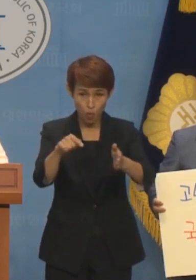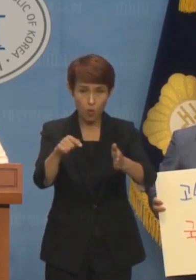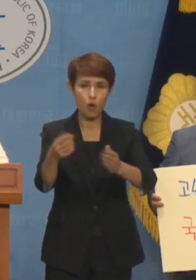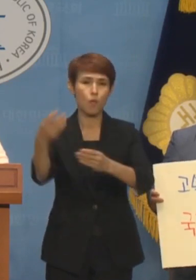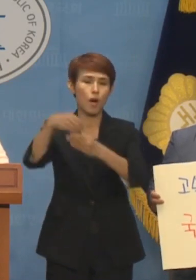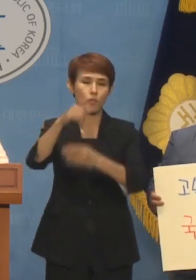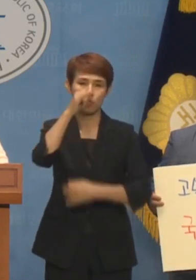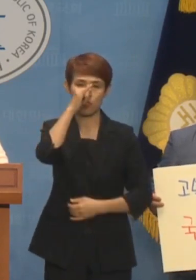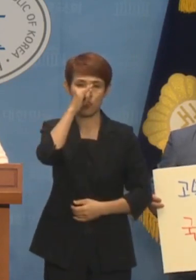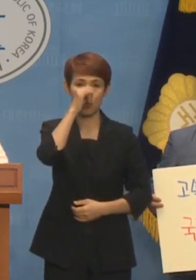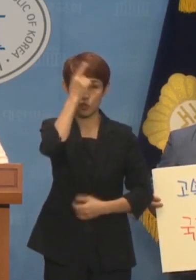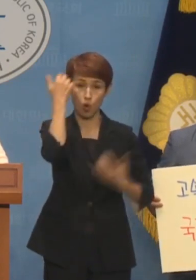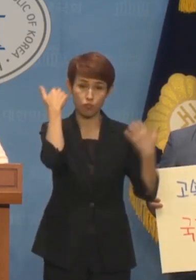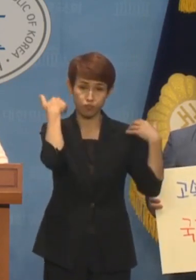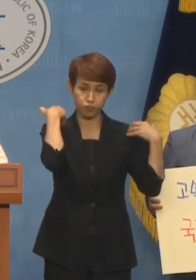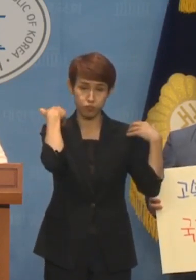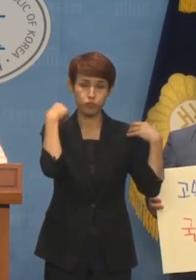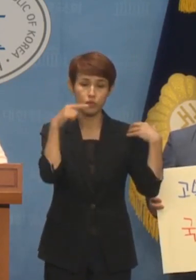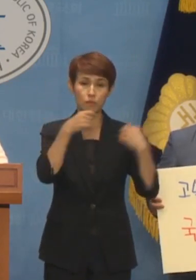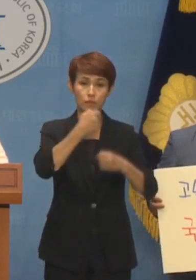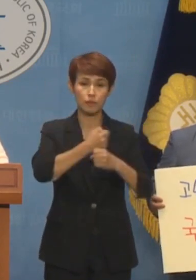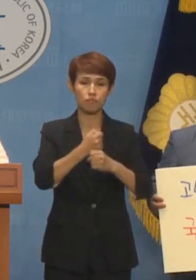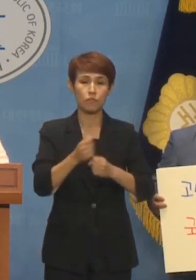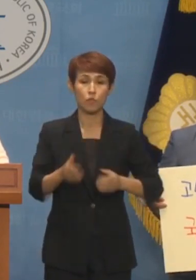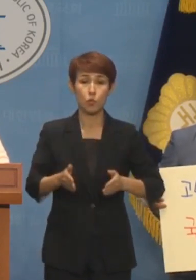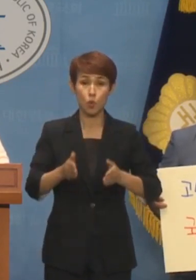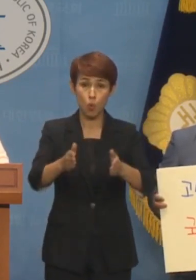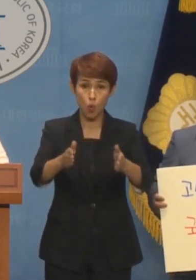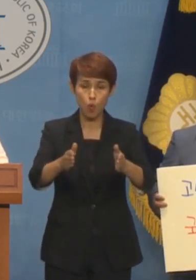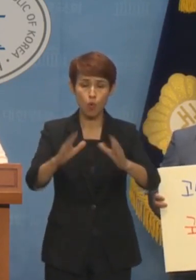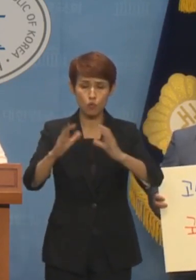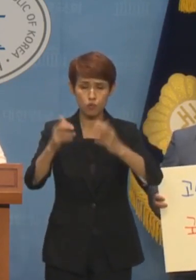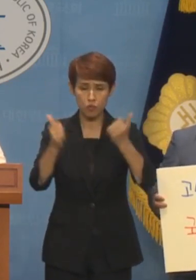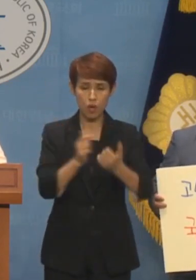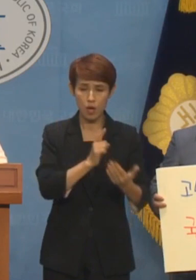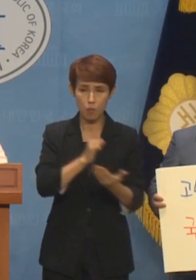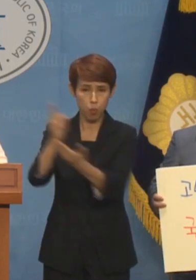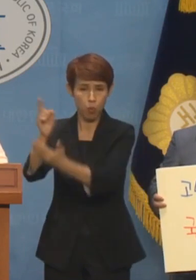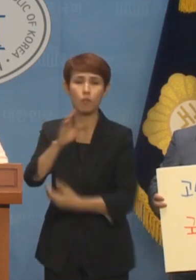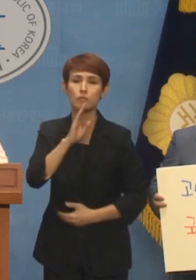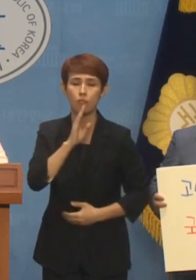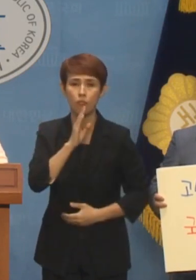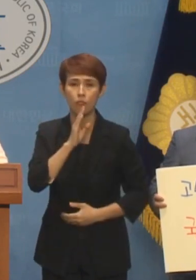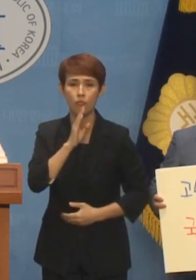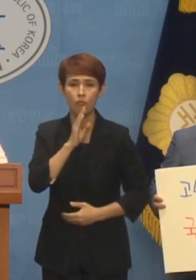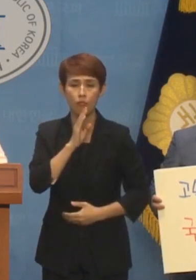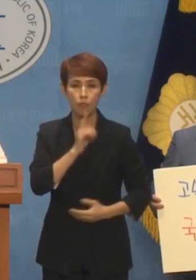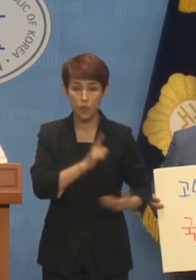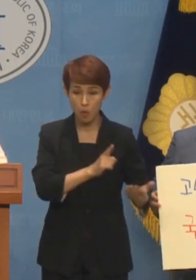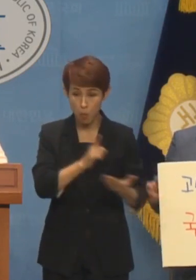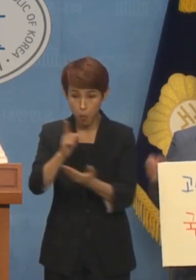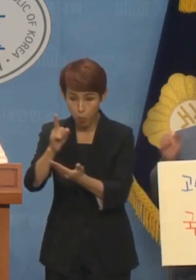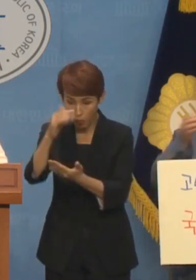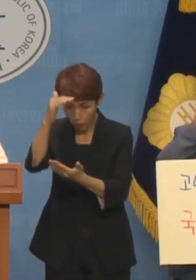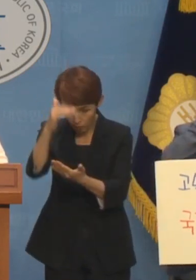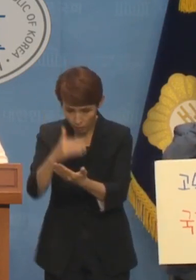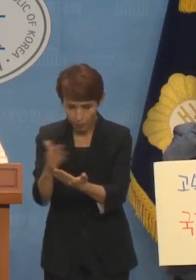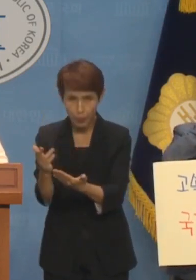추진하는 이러한 도로 현황은 국회에 보고하게 되어 있습니다. 그런데 국회에 보고된 바 없는 걸로 확인을